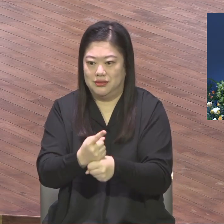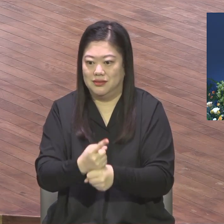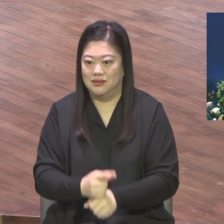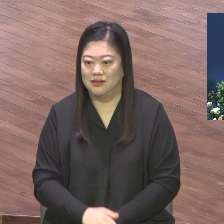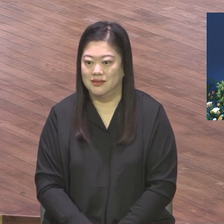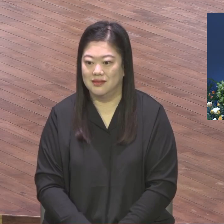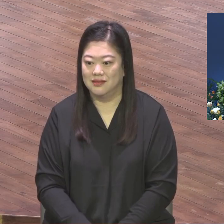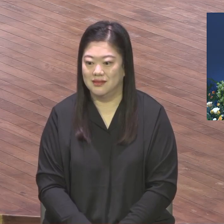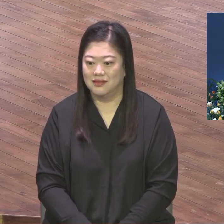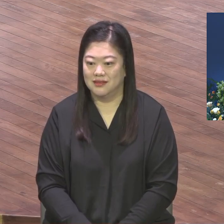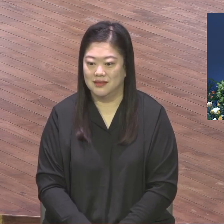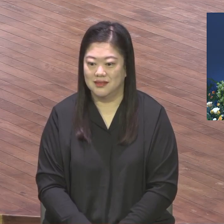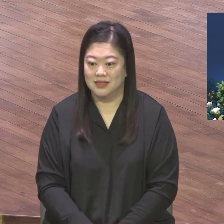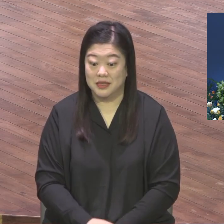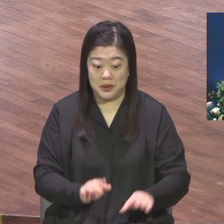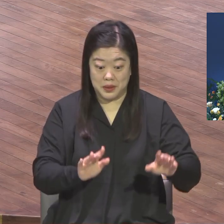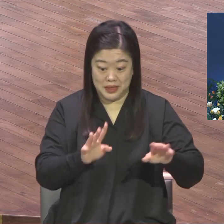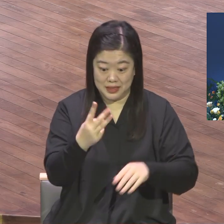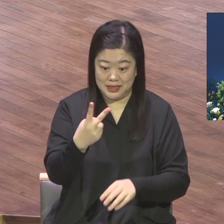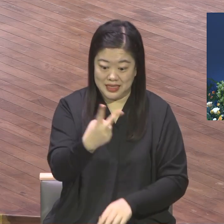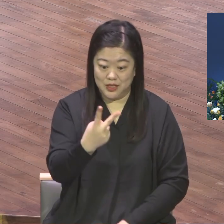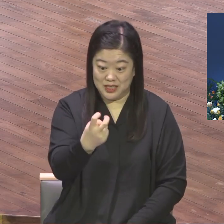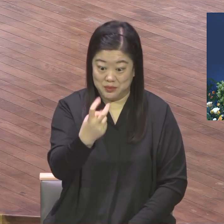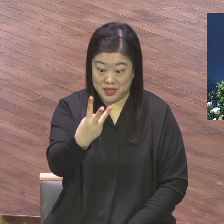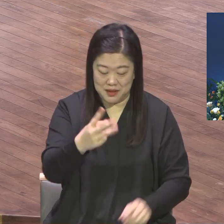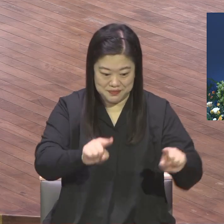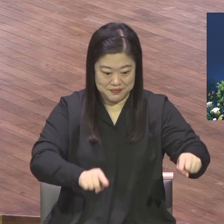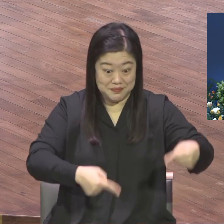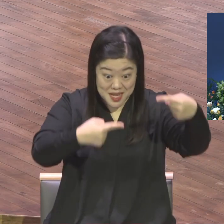하리라 언약 붙잡고